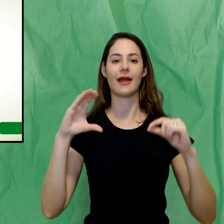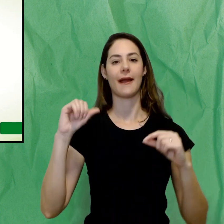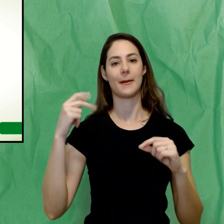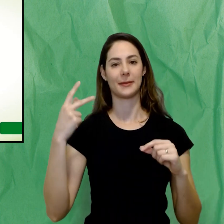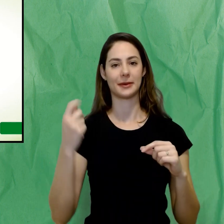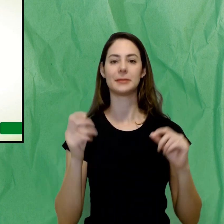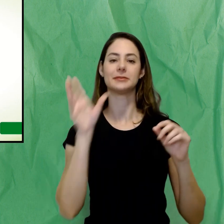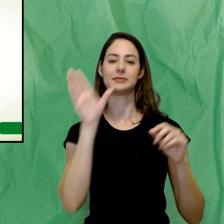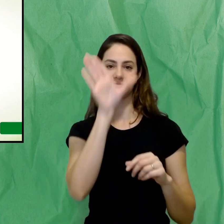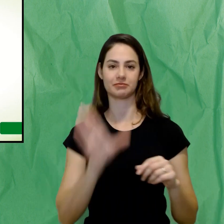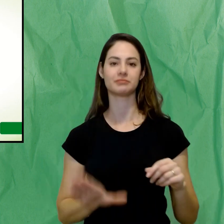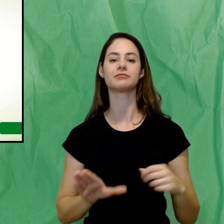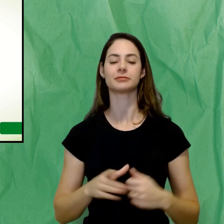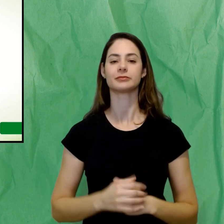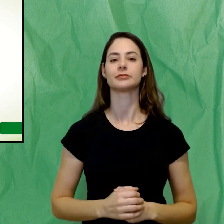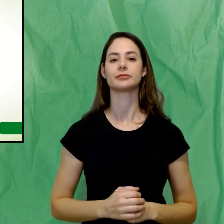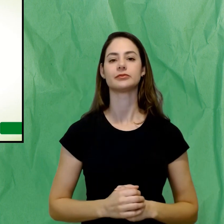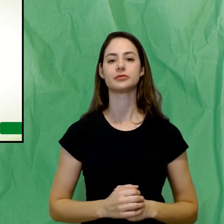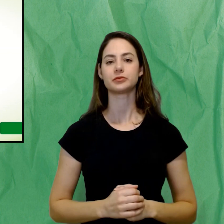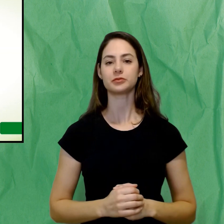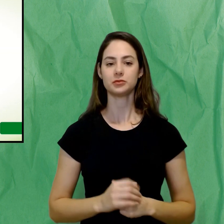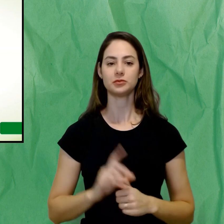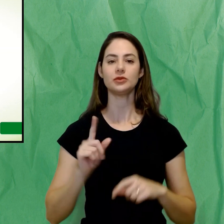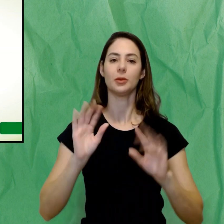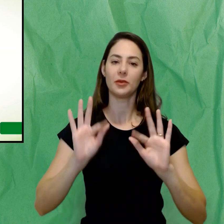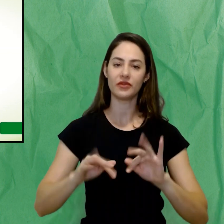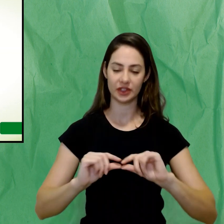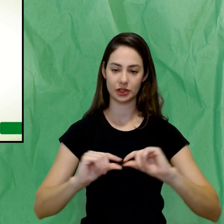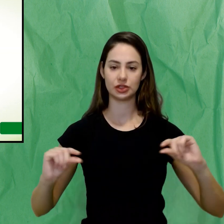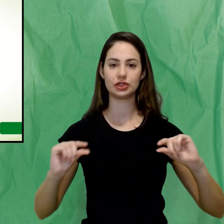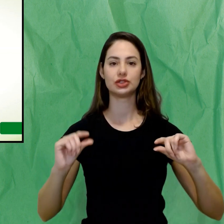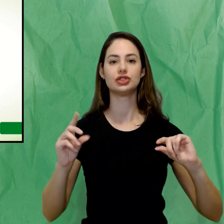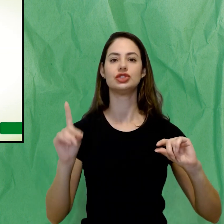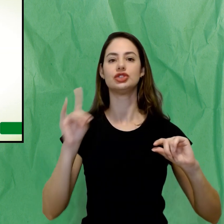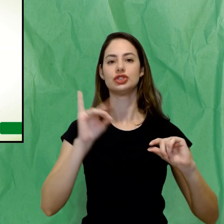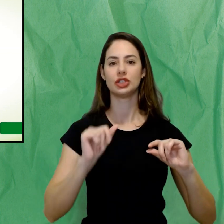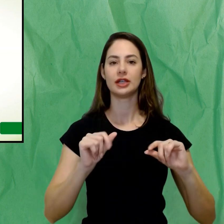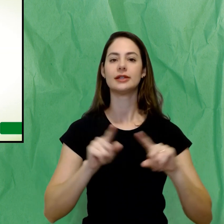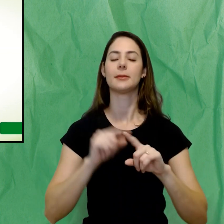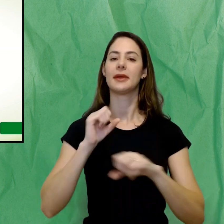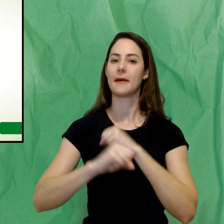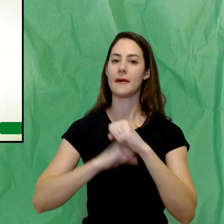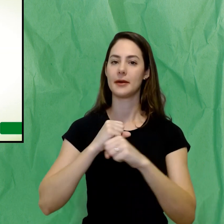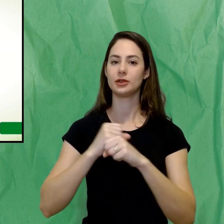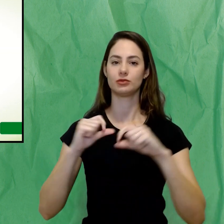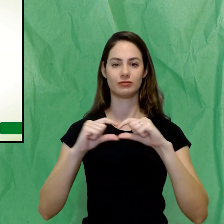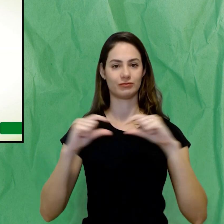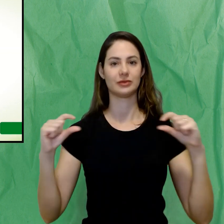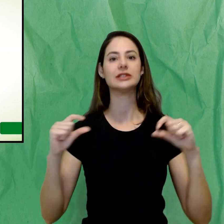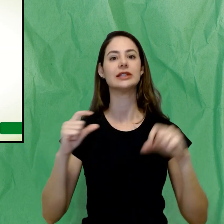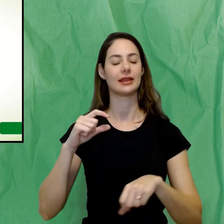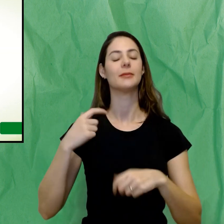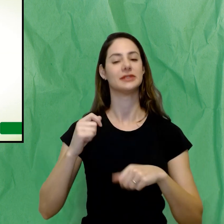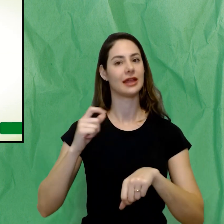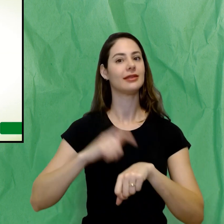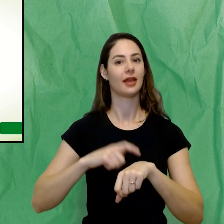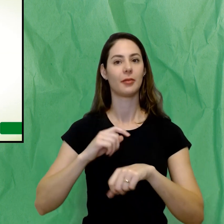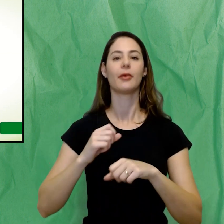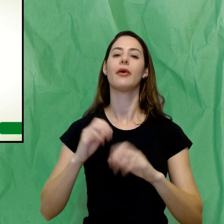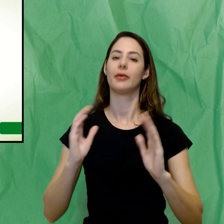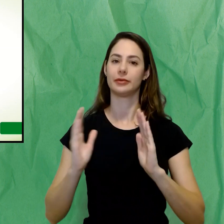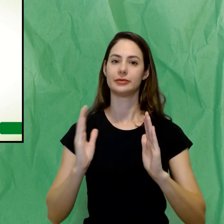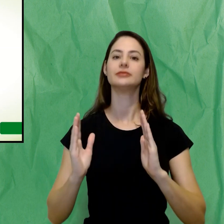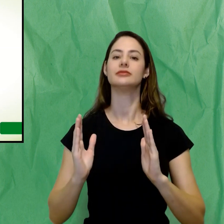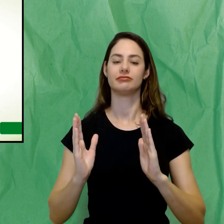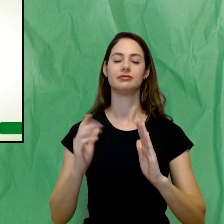que você está relatando e finaliza com a data e com o ano. É muito importante essa marcação de tempo, porque